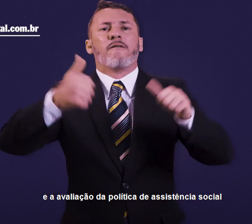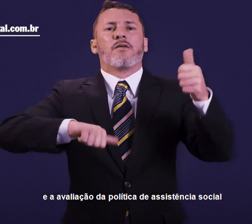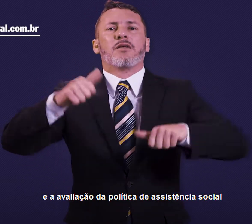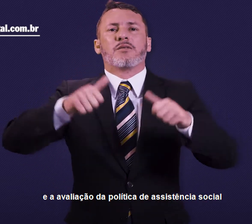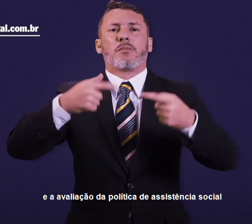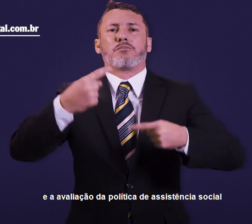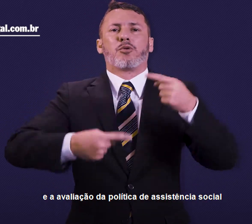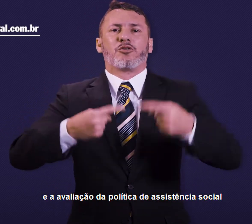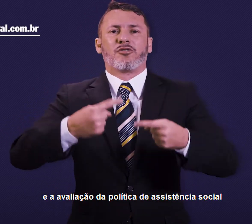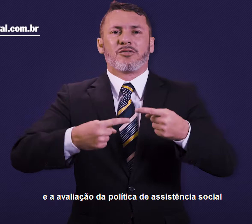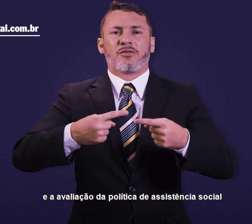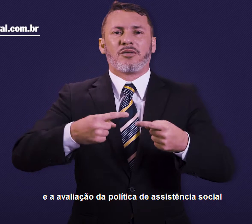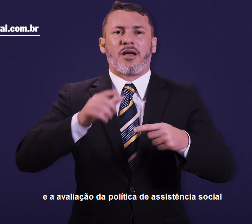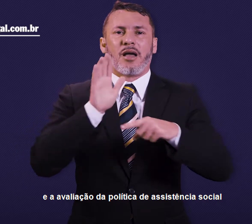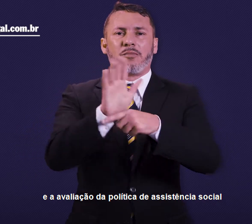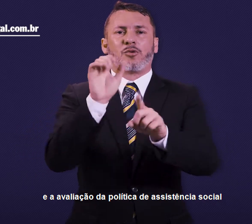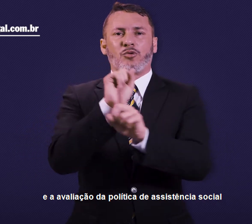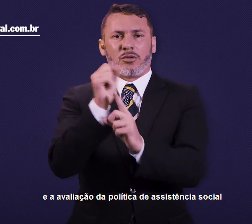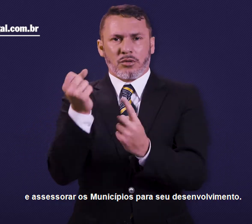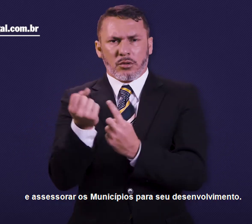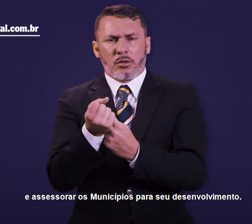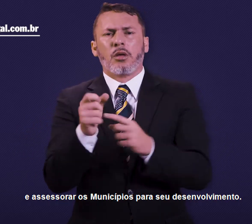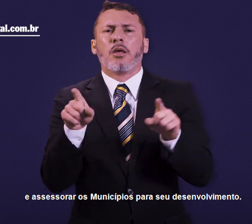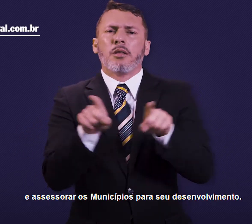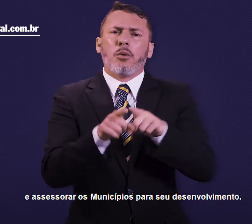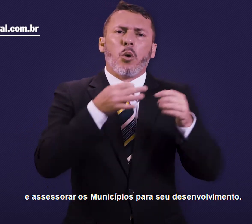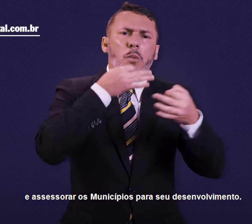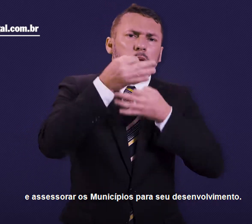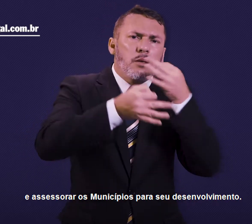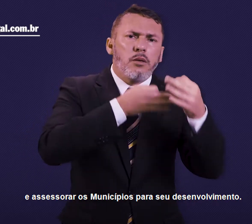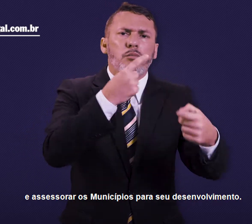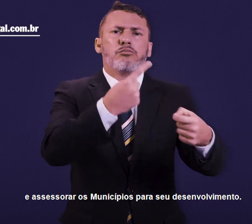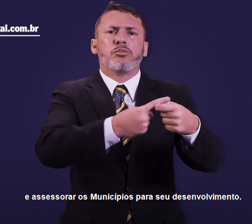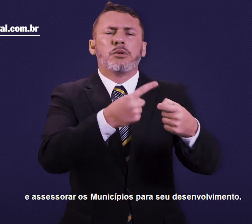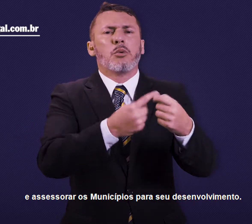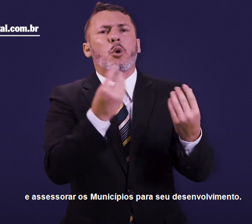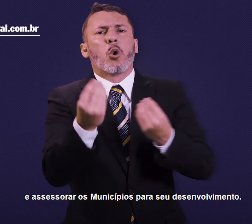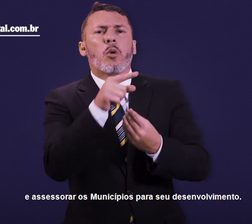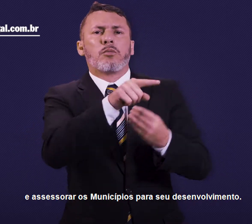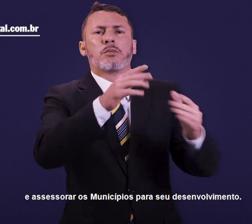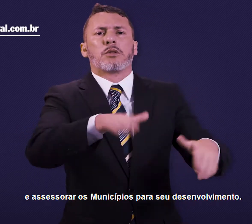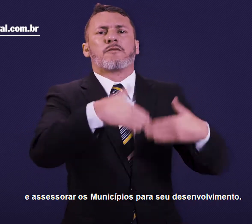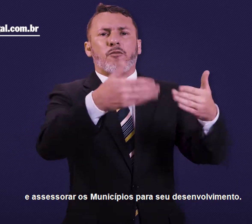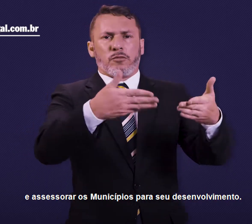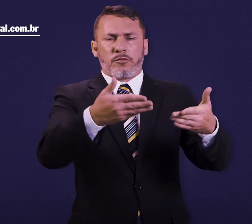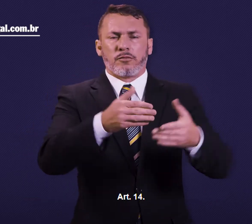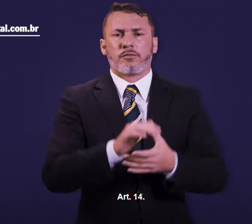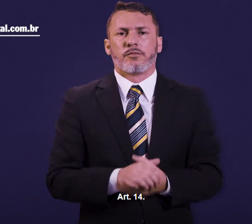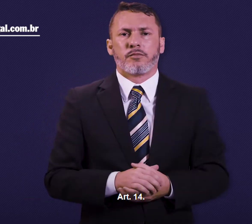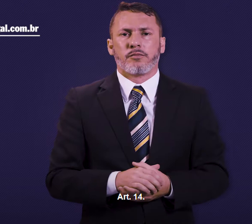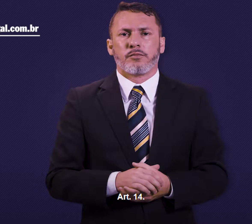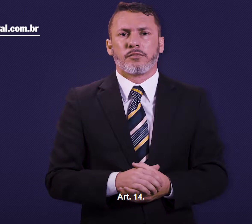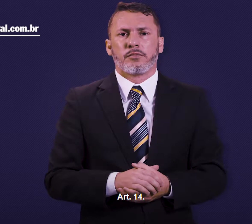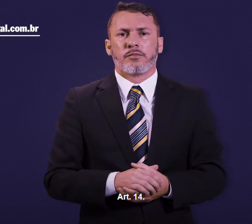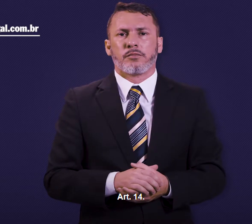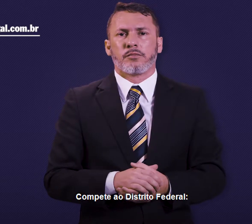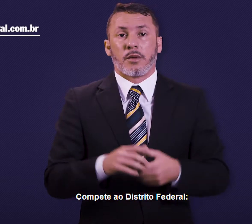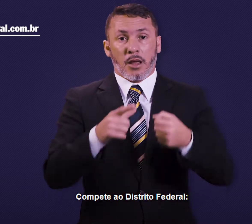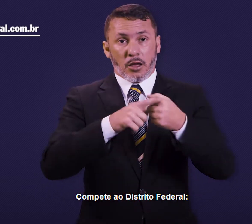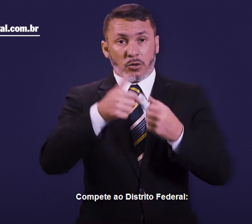da política de assistência social e assessorar os municípios para seu desenvolvimento. Artigo 14. Compete